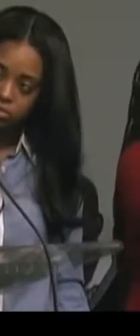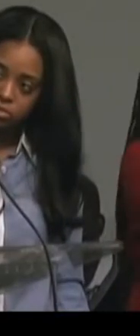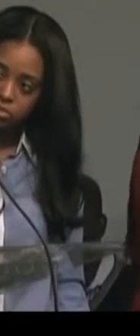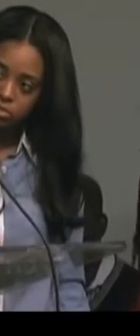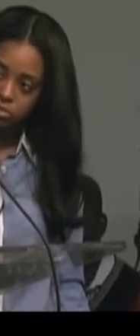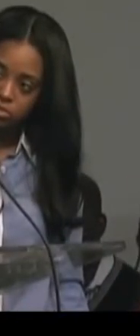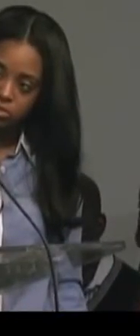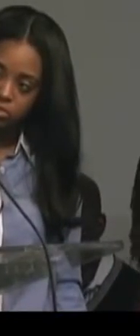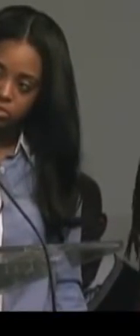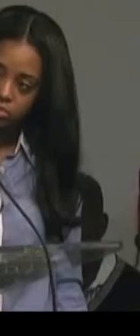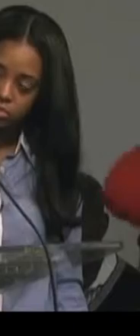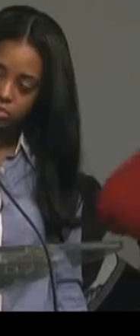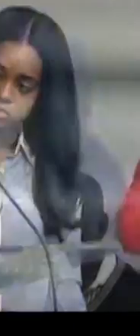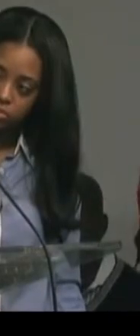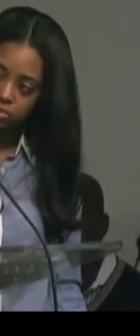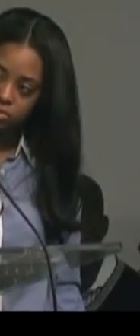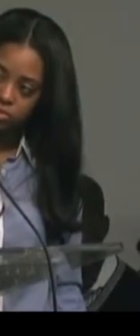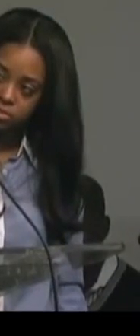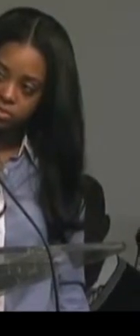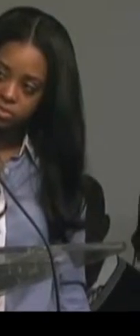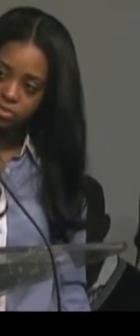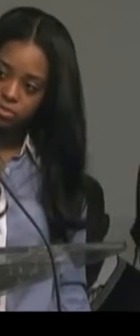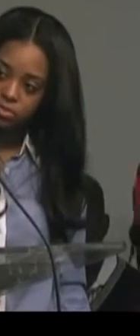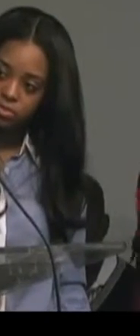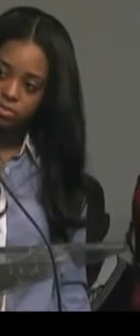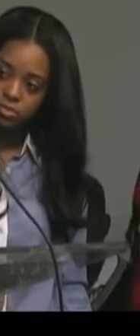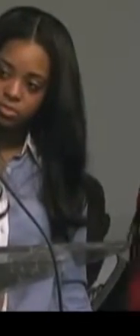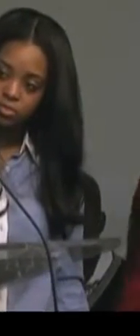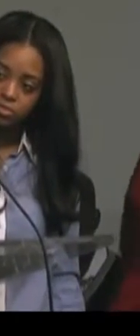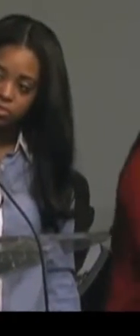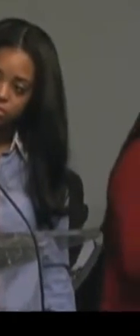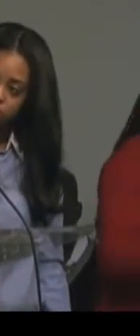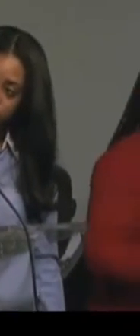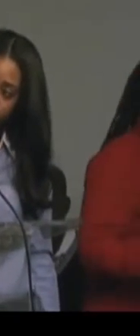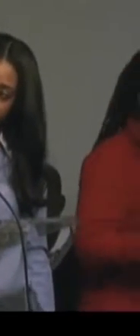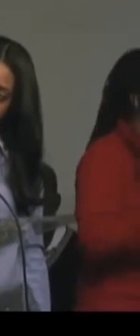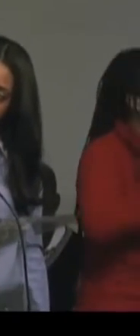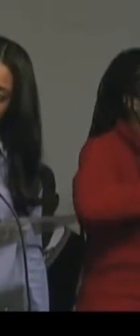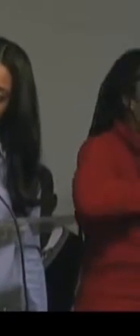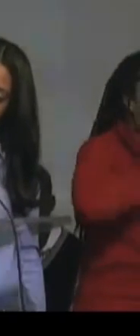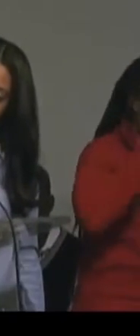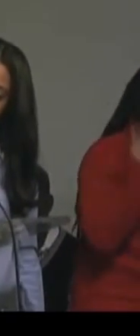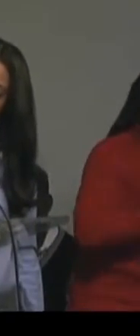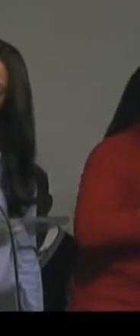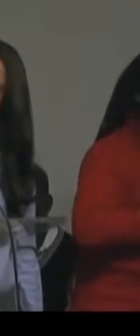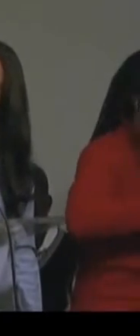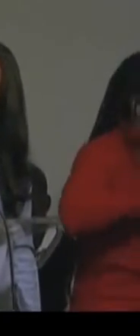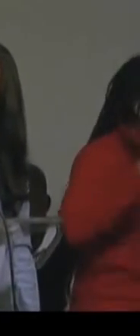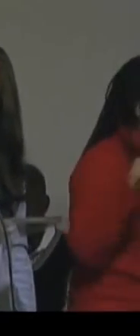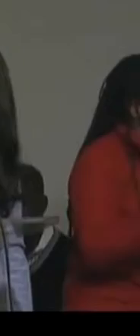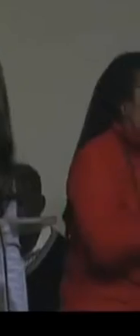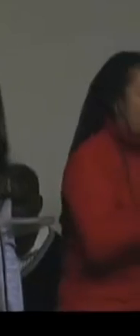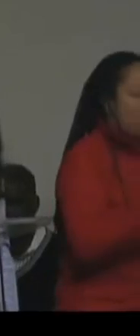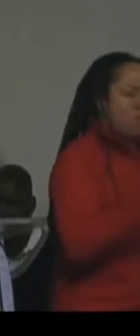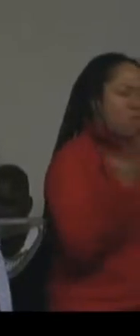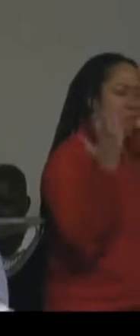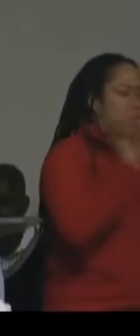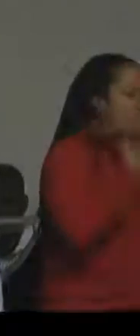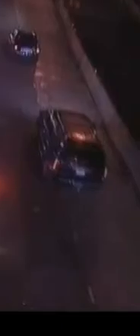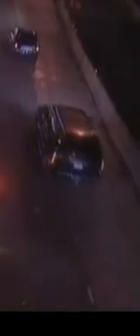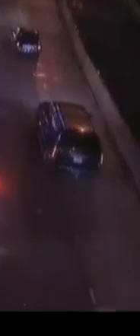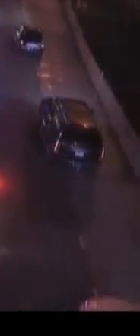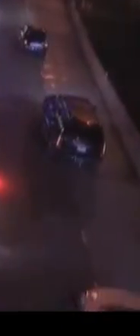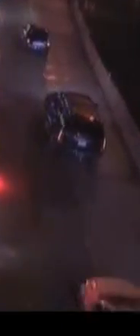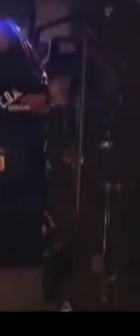Pedirán investigación federal en caso de militar dominicano asesinado. Familiares de Noel Polanco mostraron frustración por la decisión de un